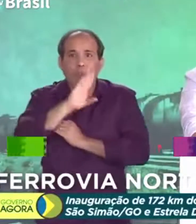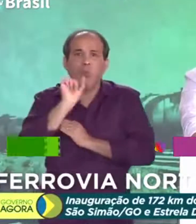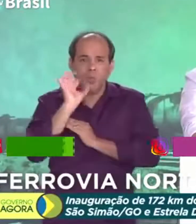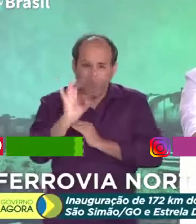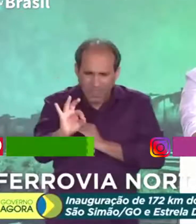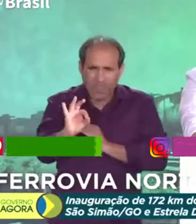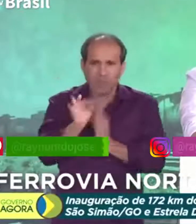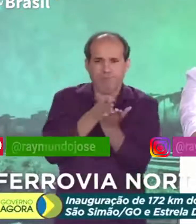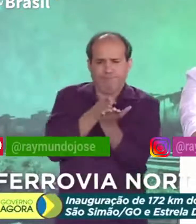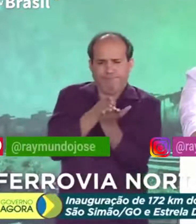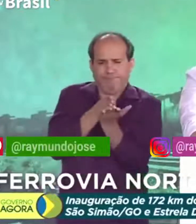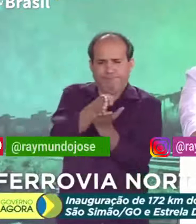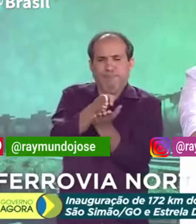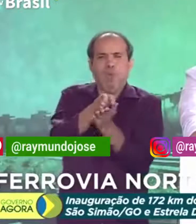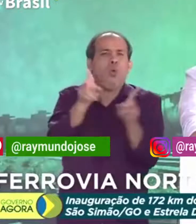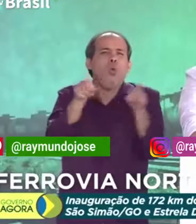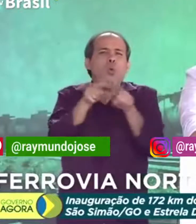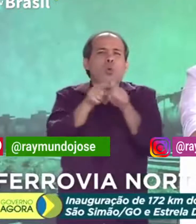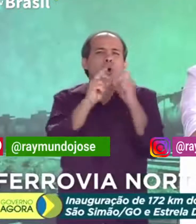trilhos.